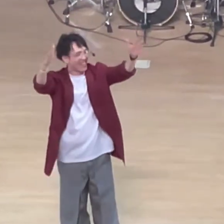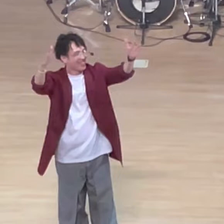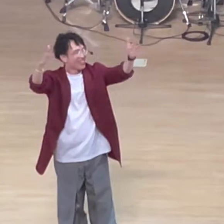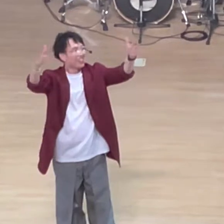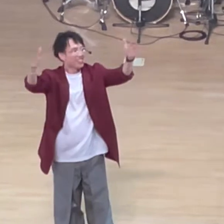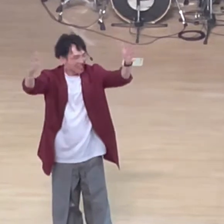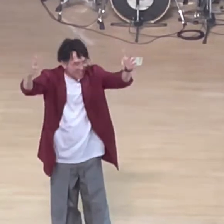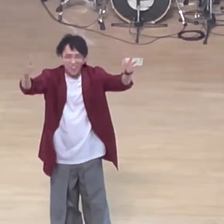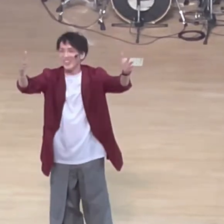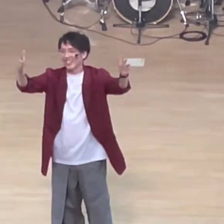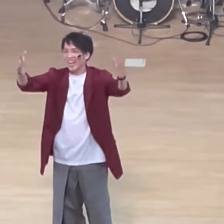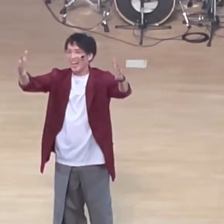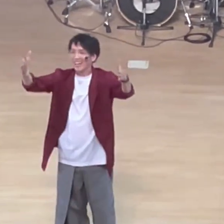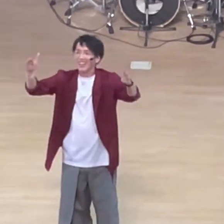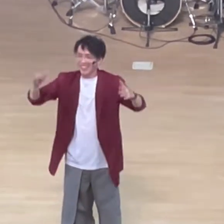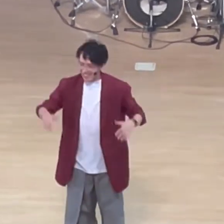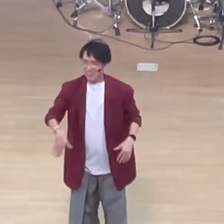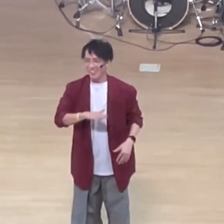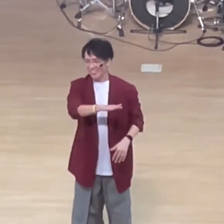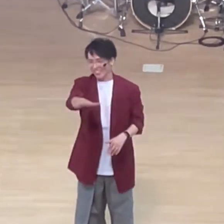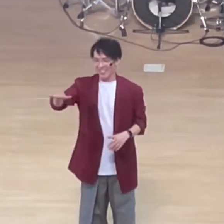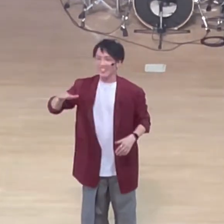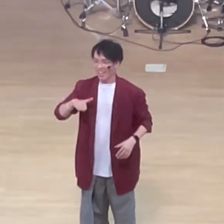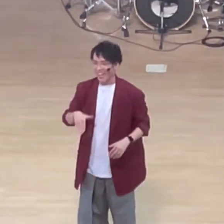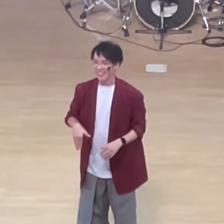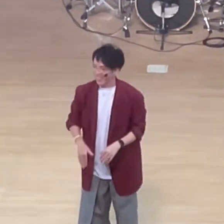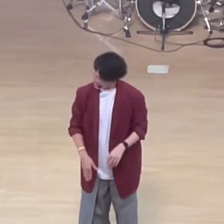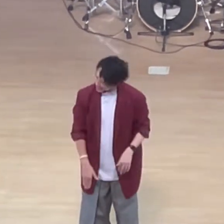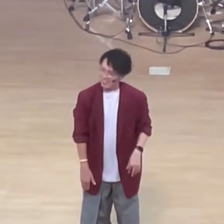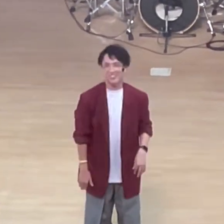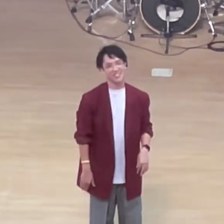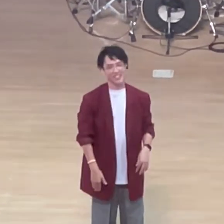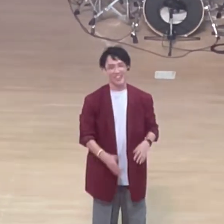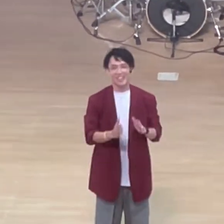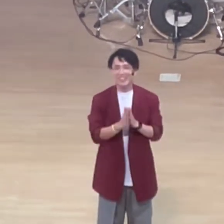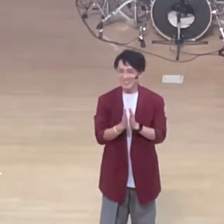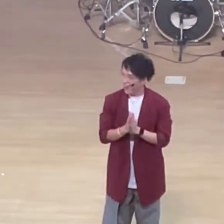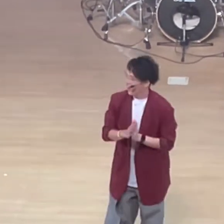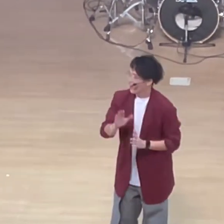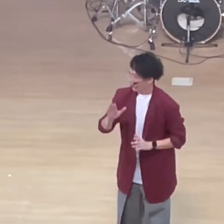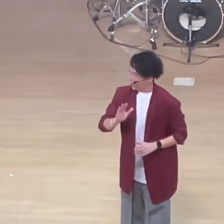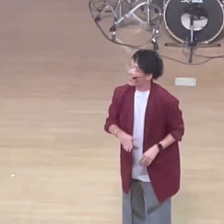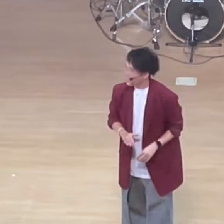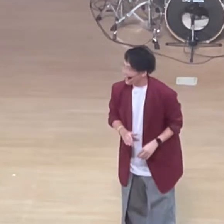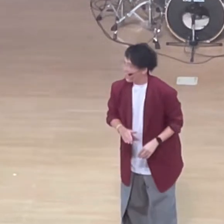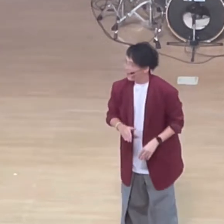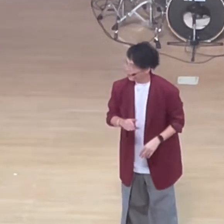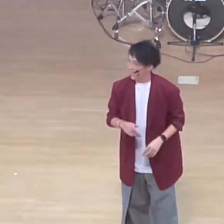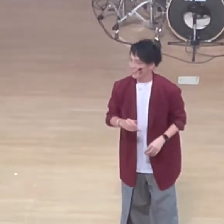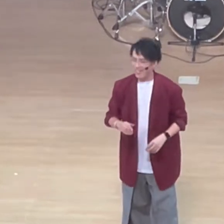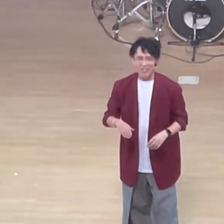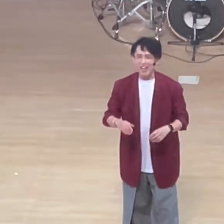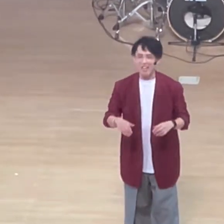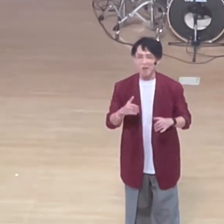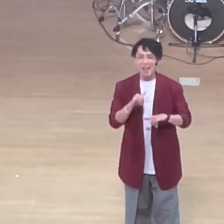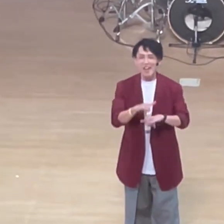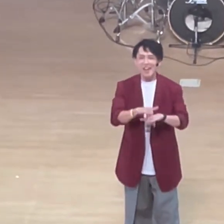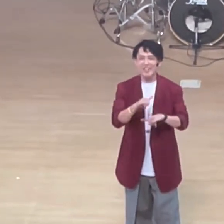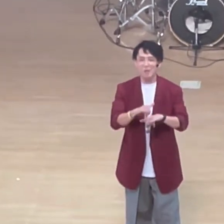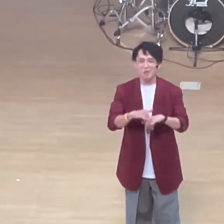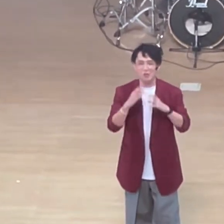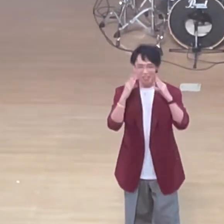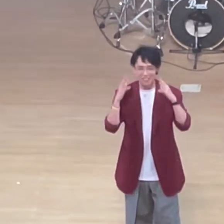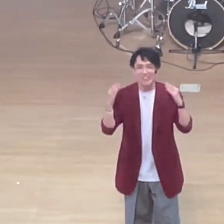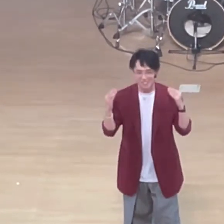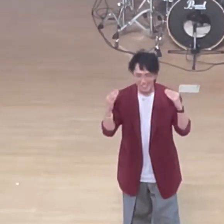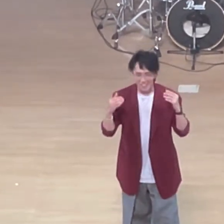いい、いいよ、みんな。いいよ、皆さん、ぜひね。ね、いいです、いいです。そう、これがね、もうなんとなく、あ、やべえ